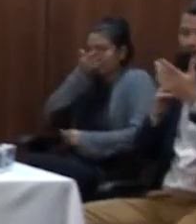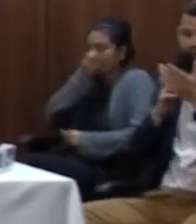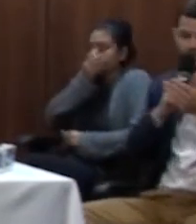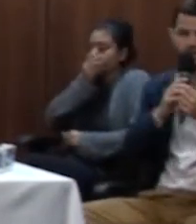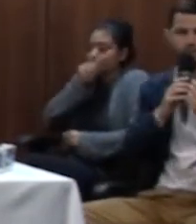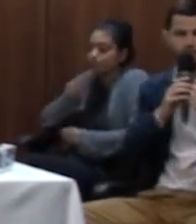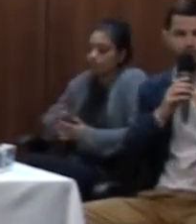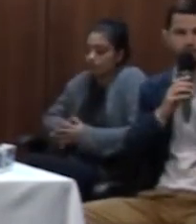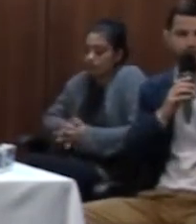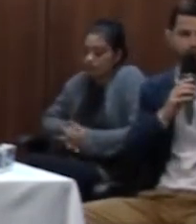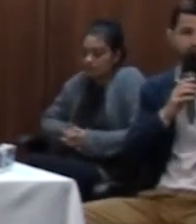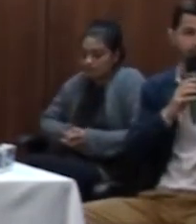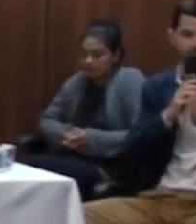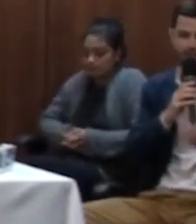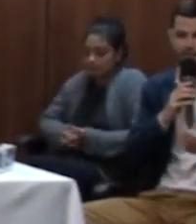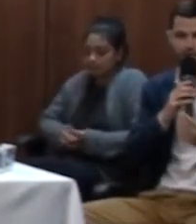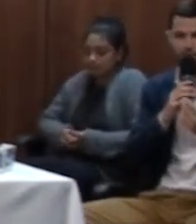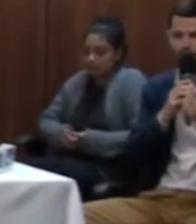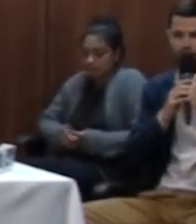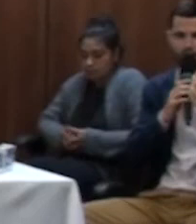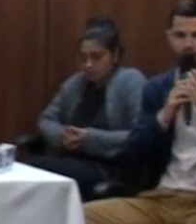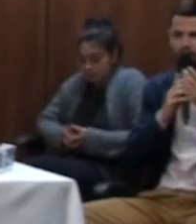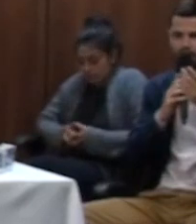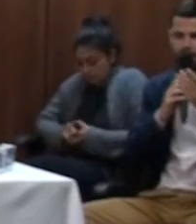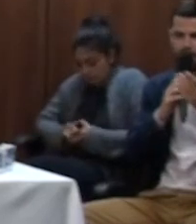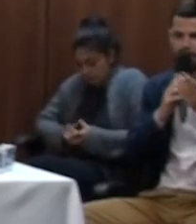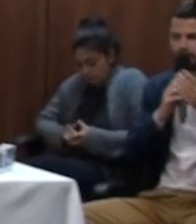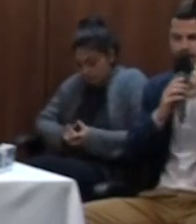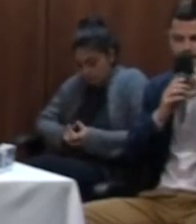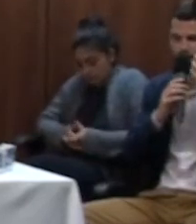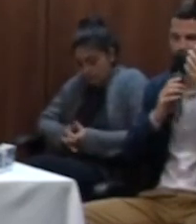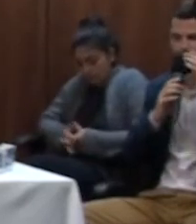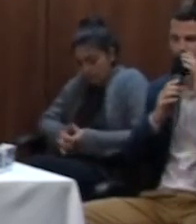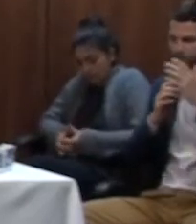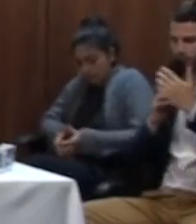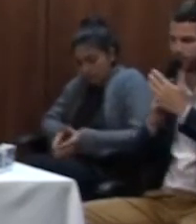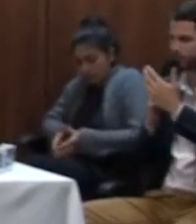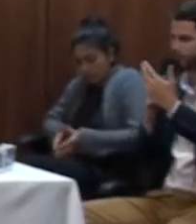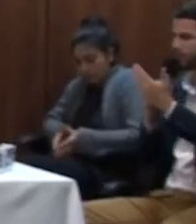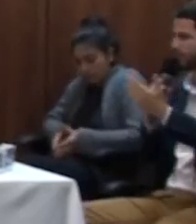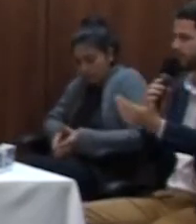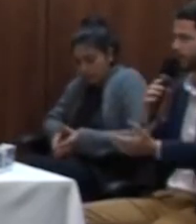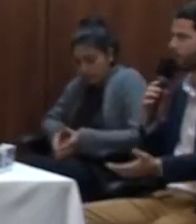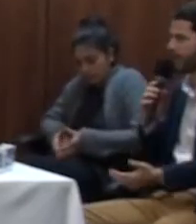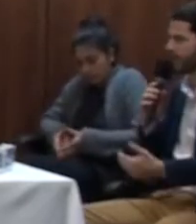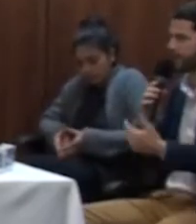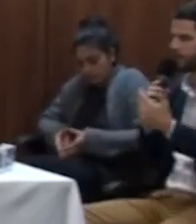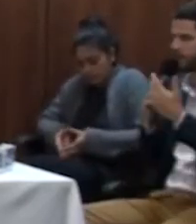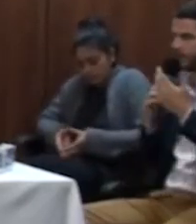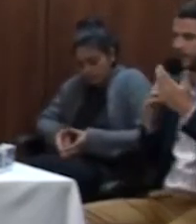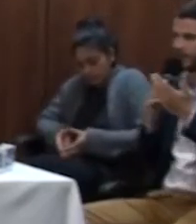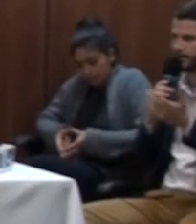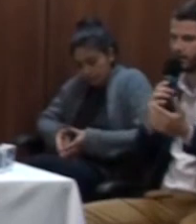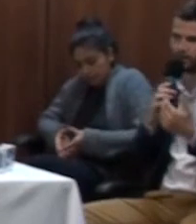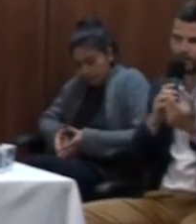novo, é uma posição que vem a crescer, a gente não está com nenhuma disposição de entrar em